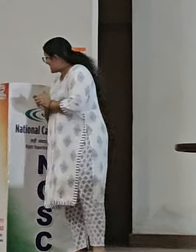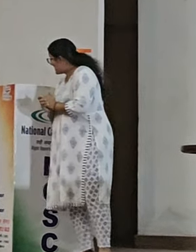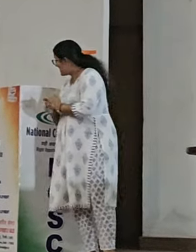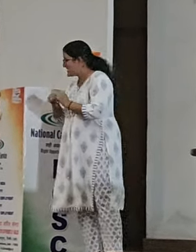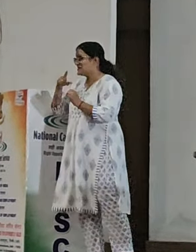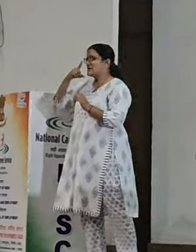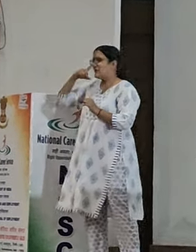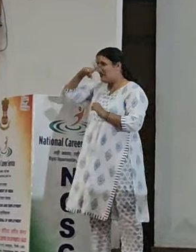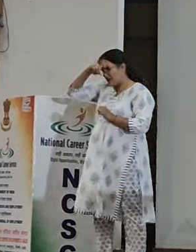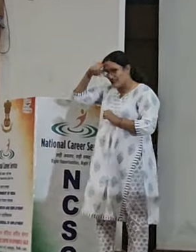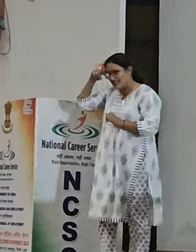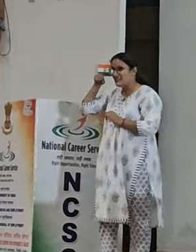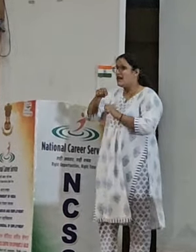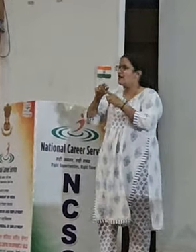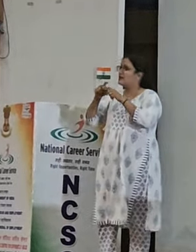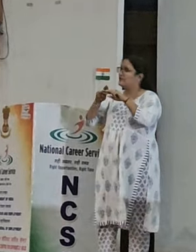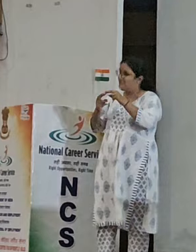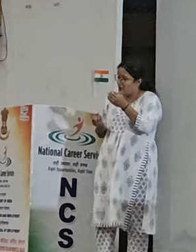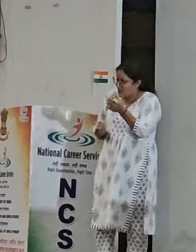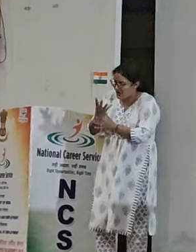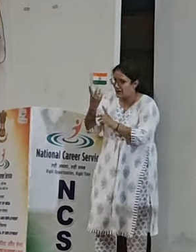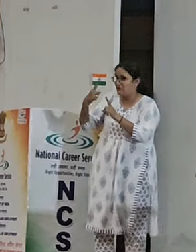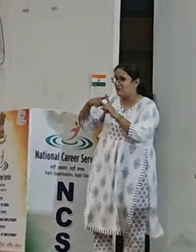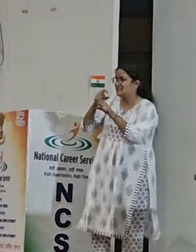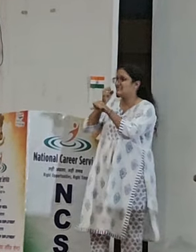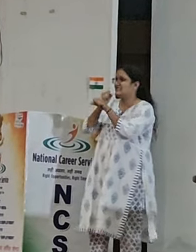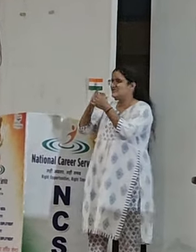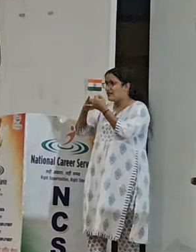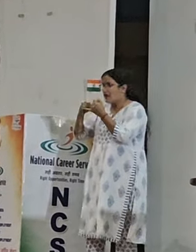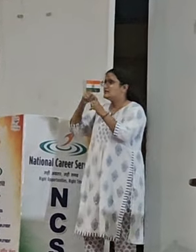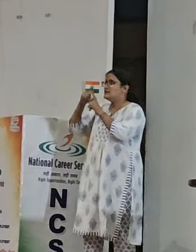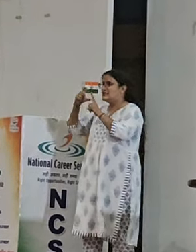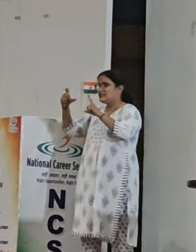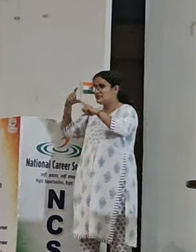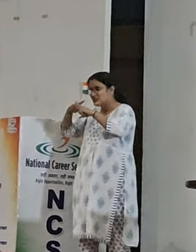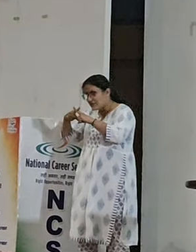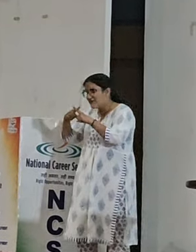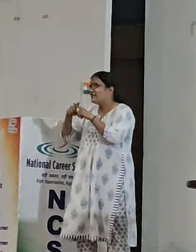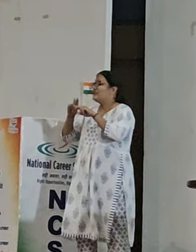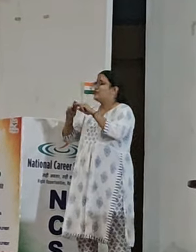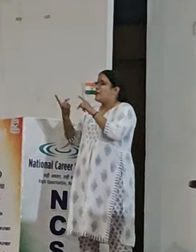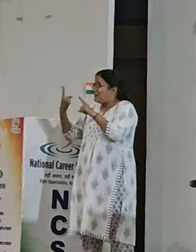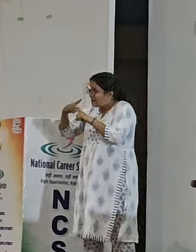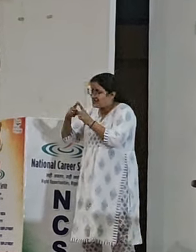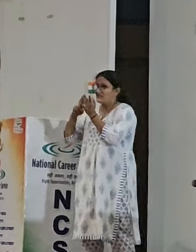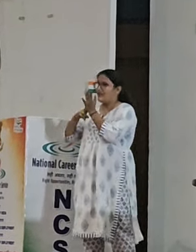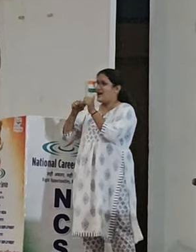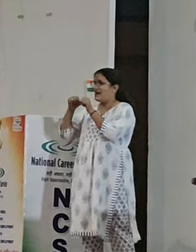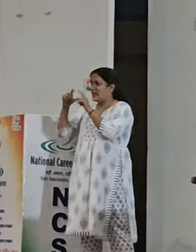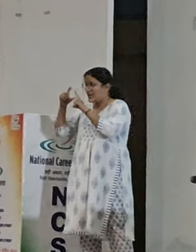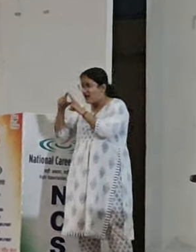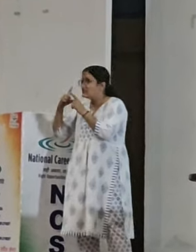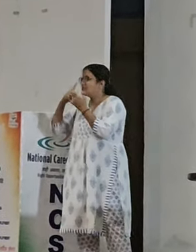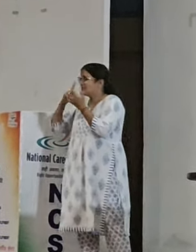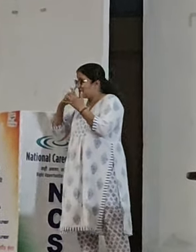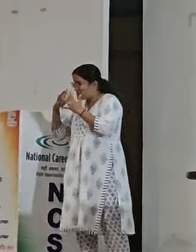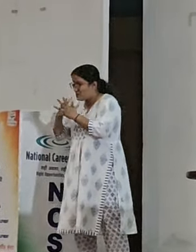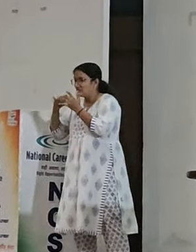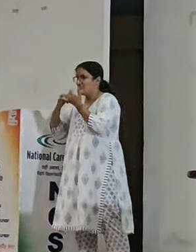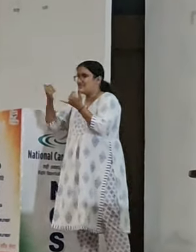एवरीवन। सो आज स्पेशल वेलकम मैं करती हूँ कि वेस्टर्न फाउंडेशन की फाउंडर एंड जनरल सेक्रेटरी एंड